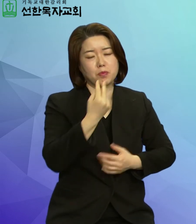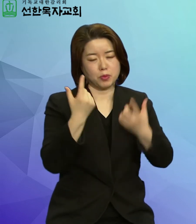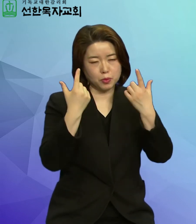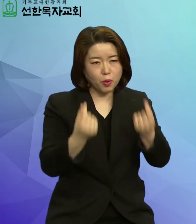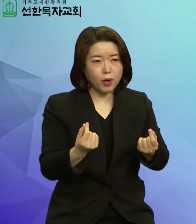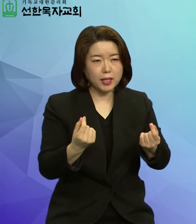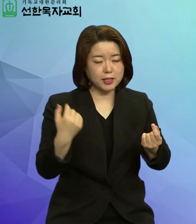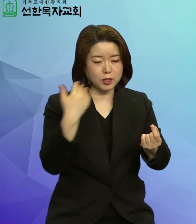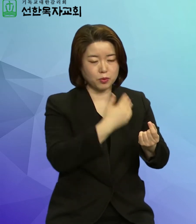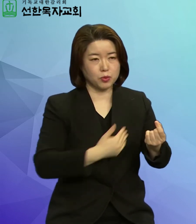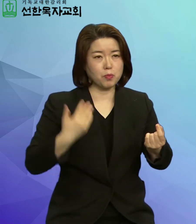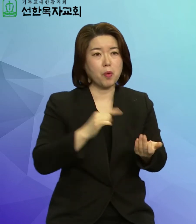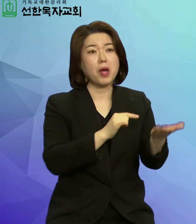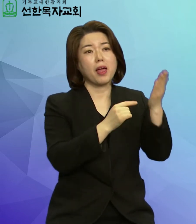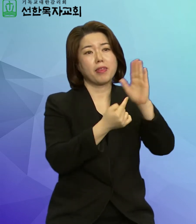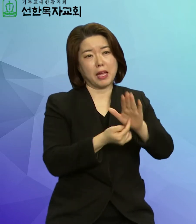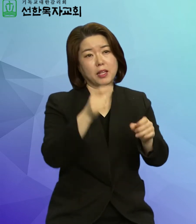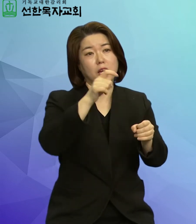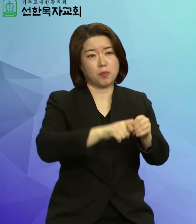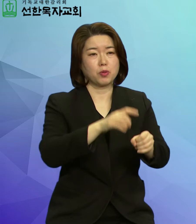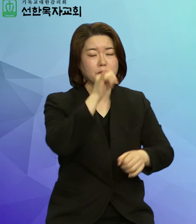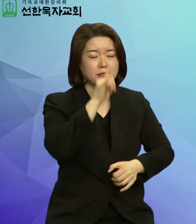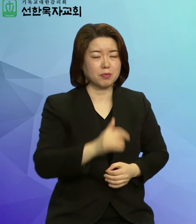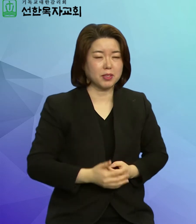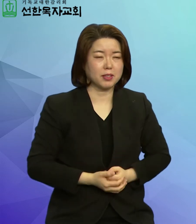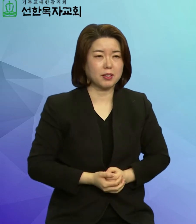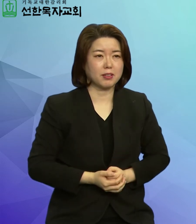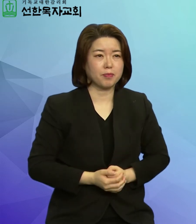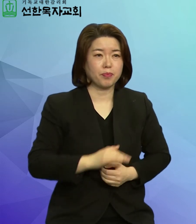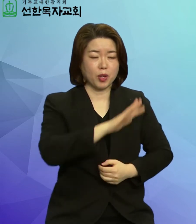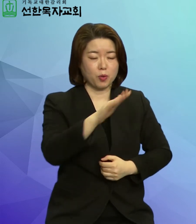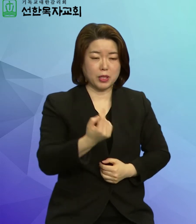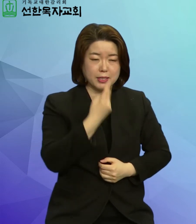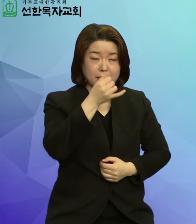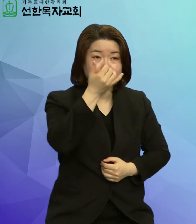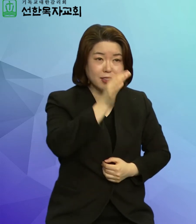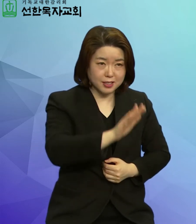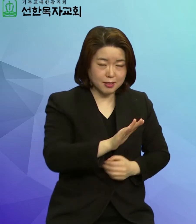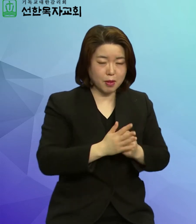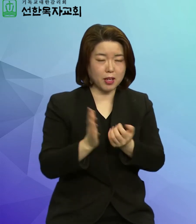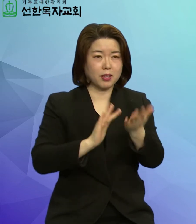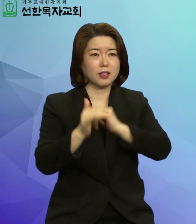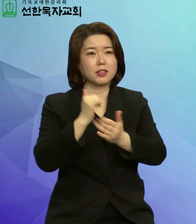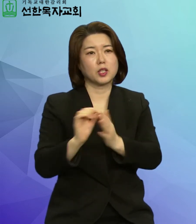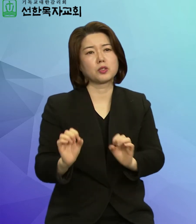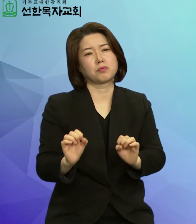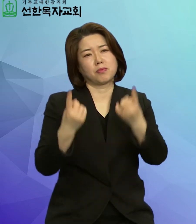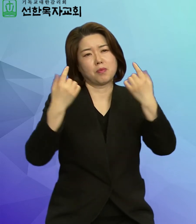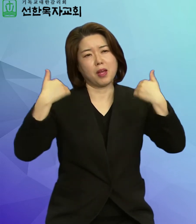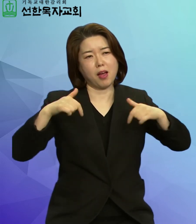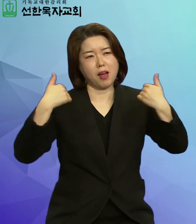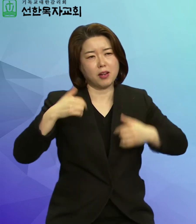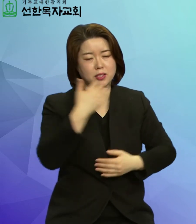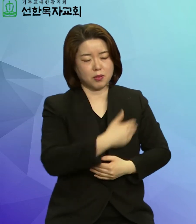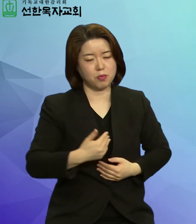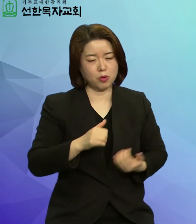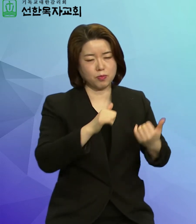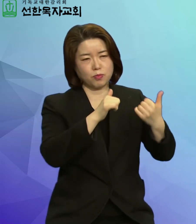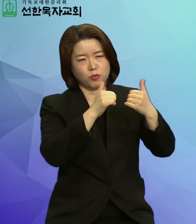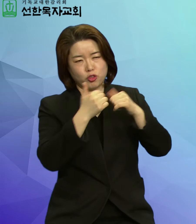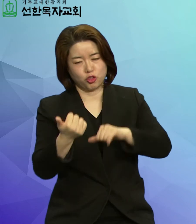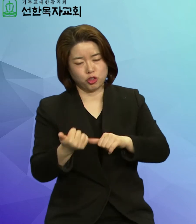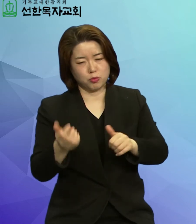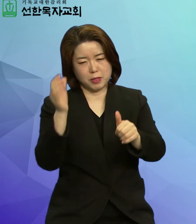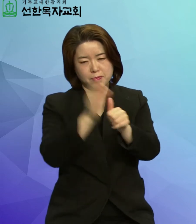예수의 생명도 또한 우리 몸에 나타나게 하기 위함입니다. 우리는 살아있으나 예수로 말미암아 늘